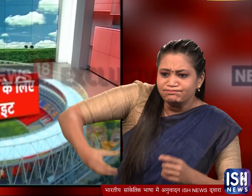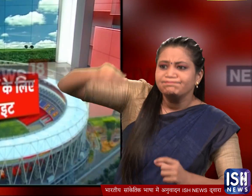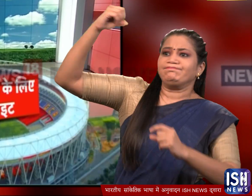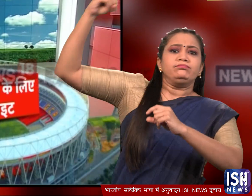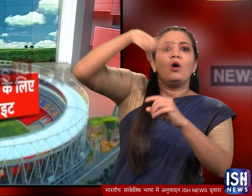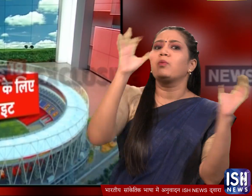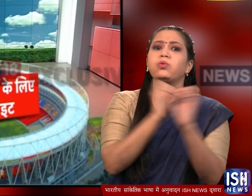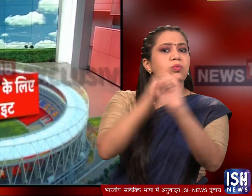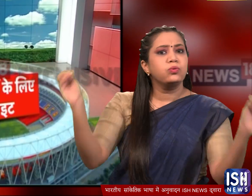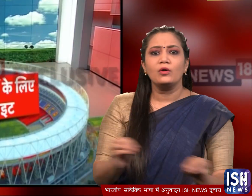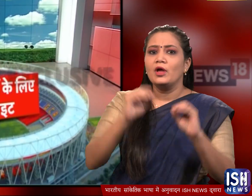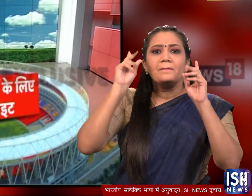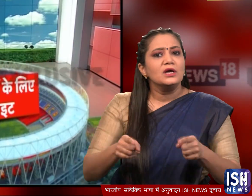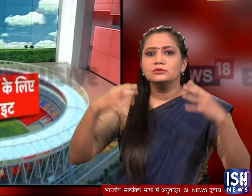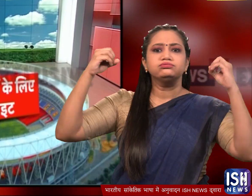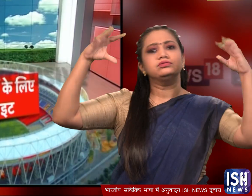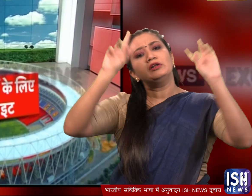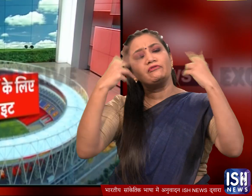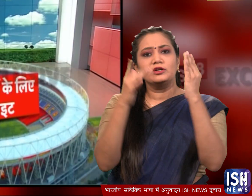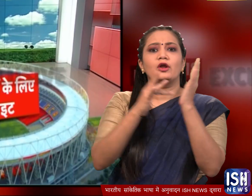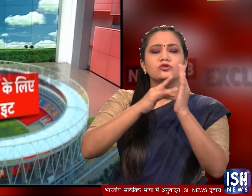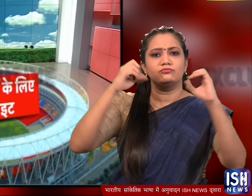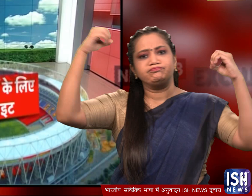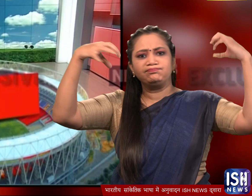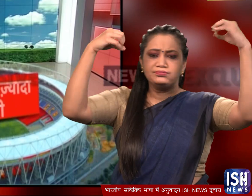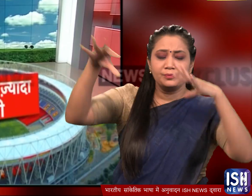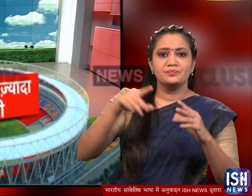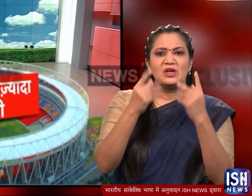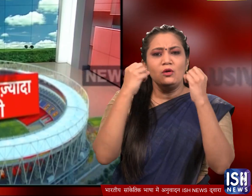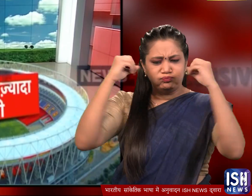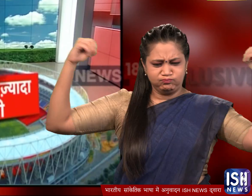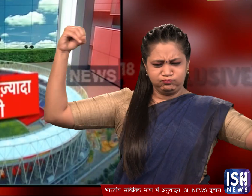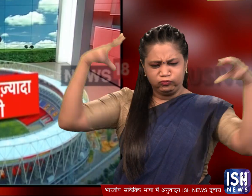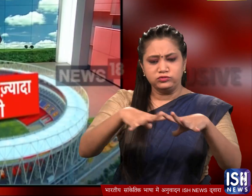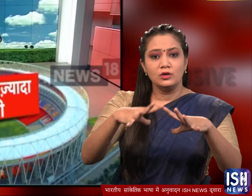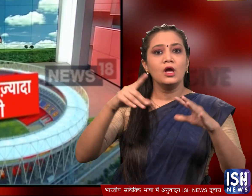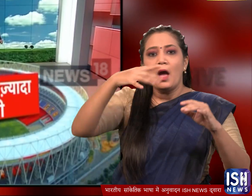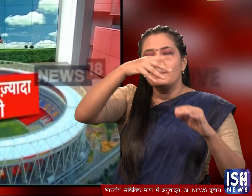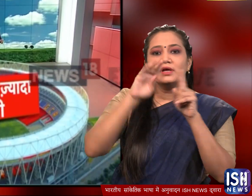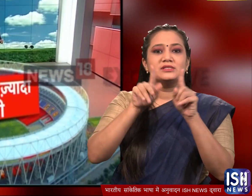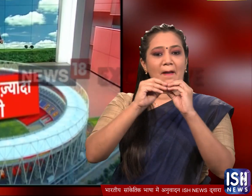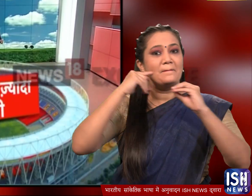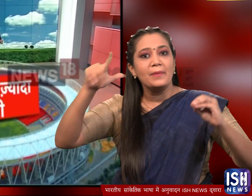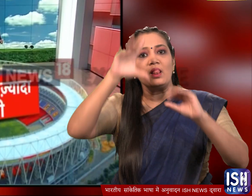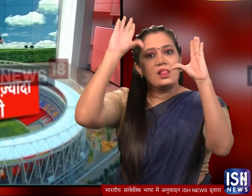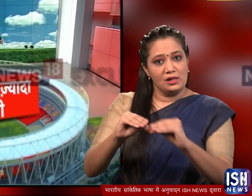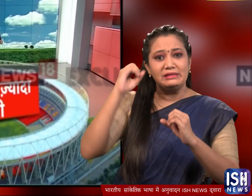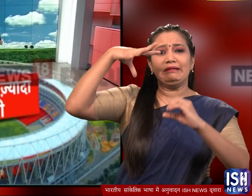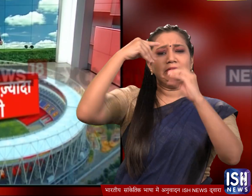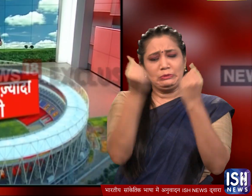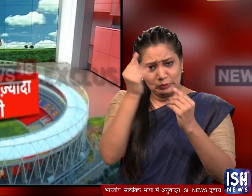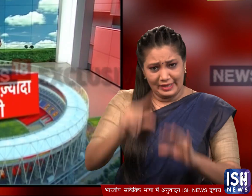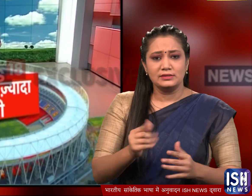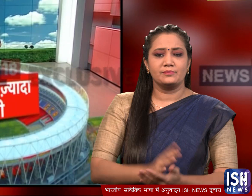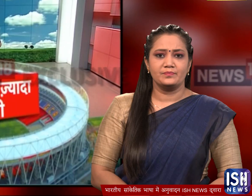कोई पिलर या ऊंचे ऊंचे खंबे लगाने की जरूरत नहीं पड़ती। ये एलईडी लाइटें ज्यादा रोशनी देंगी और कम बिजली का इस्तेमाल करेंगी। इसके